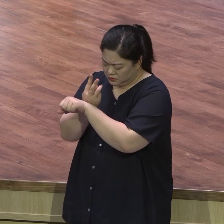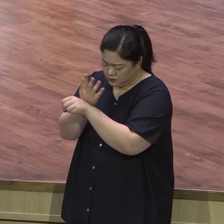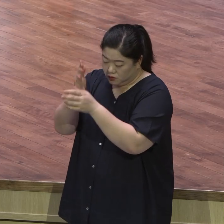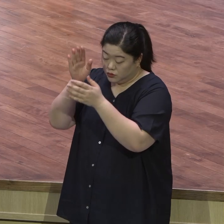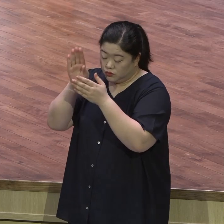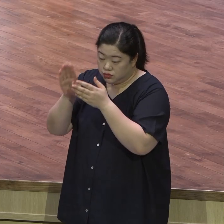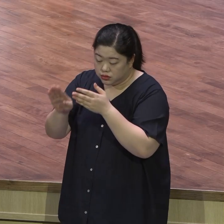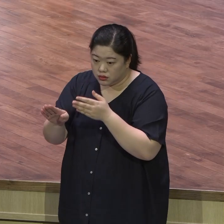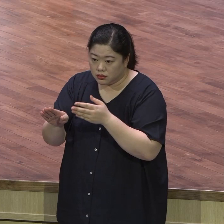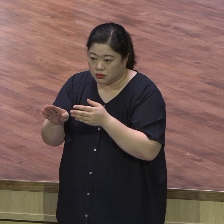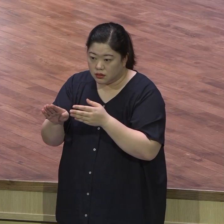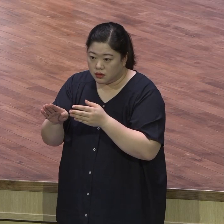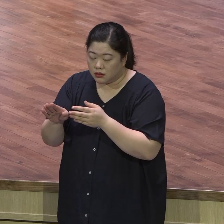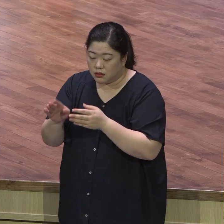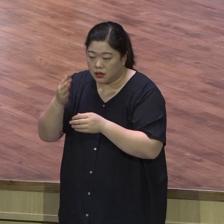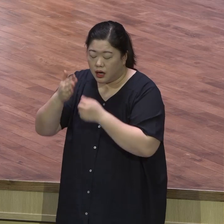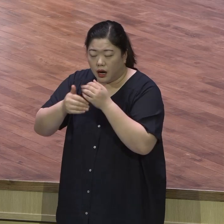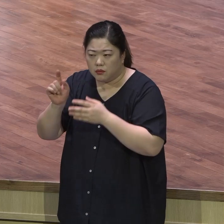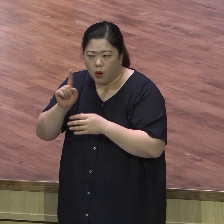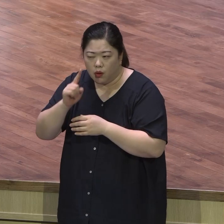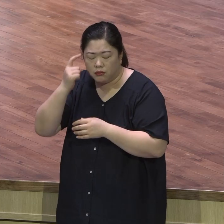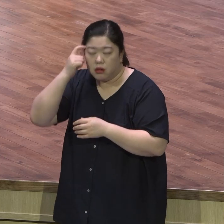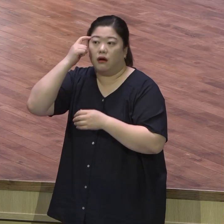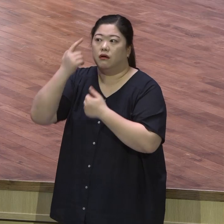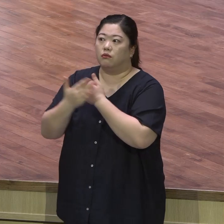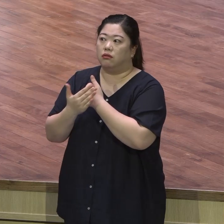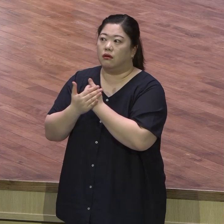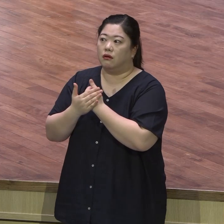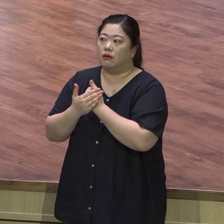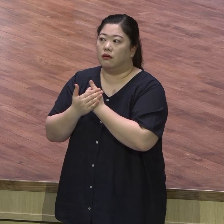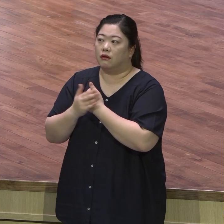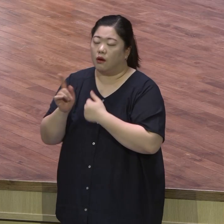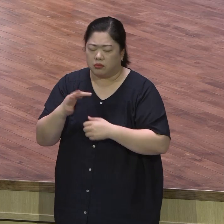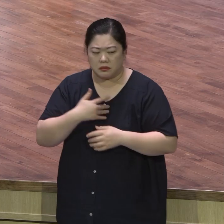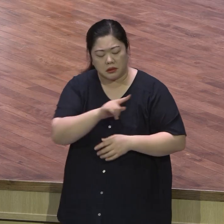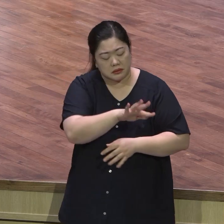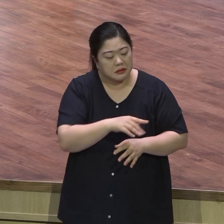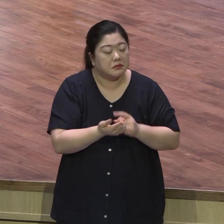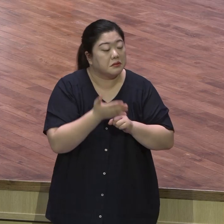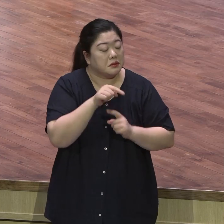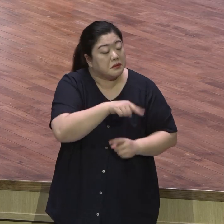처음에 했다니까 이것이 말씀 잡고 기도하니까